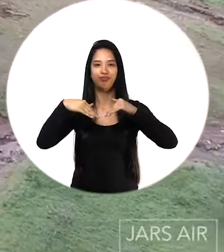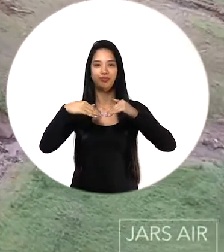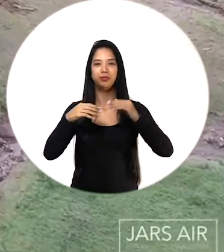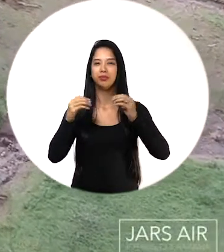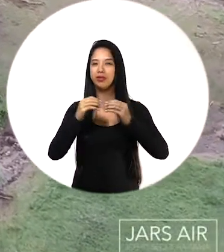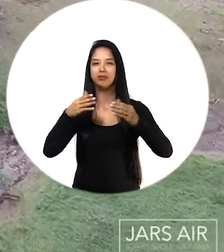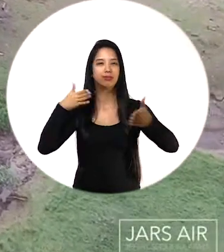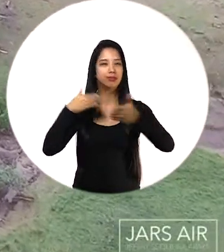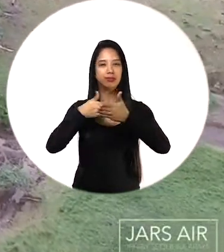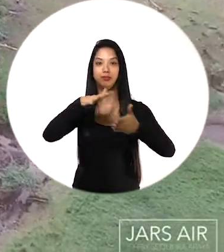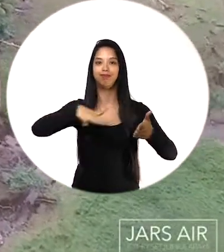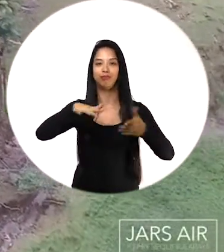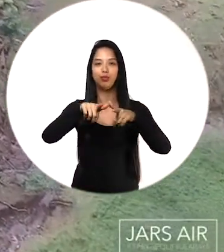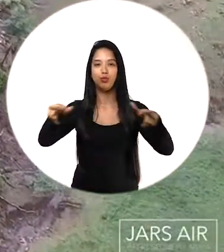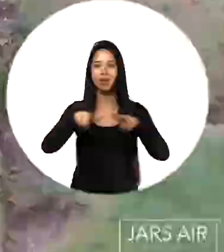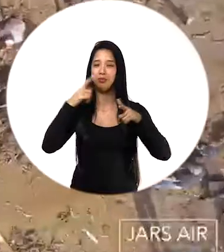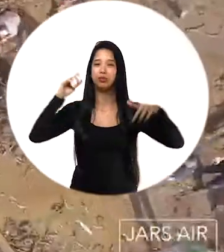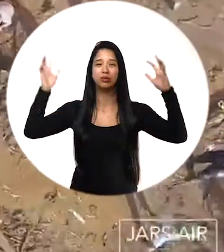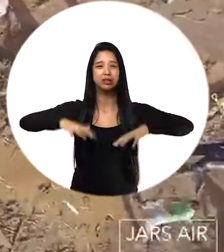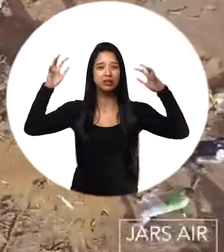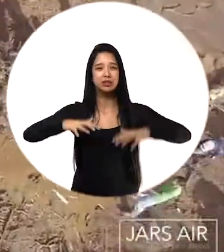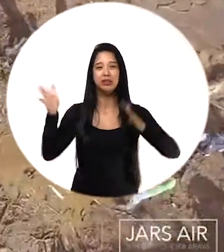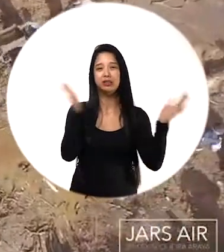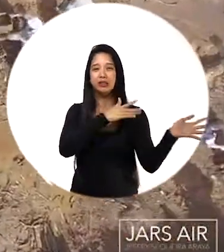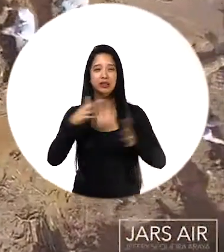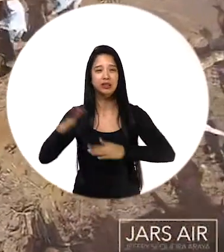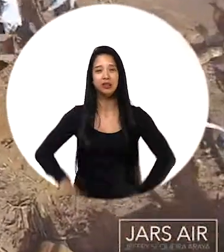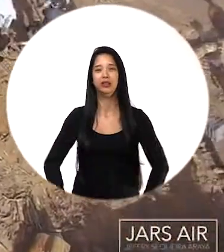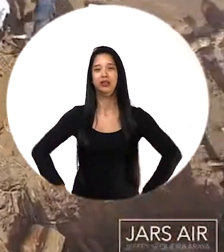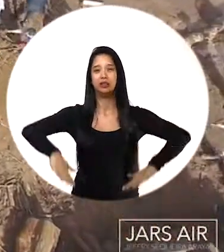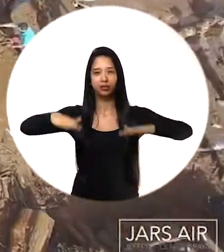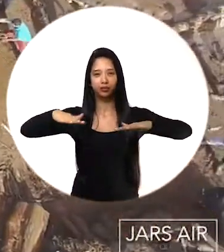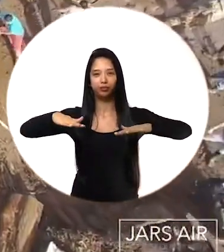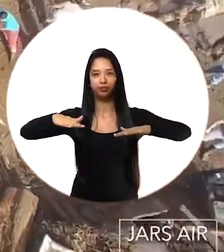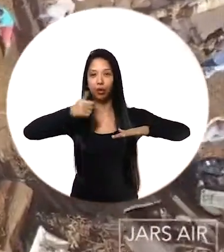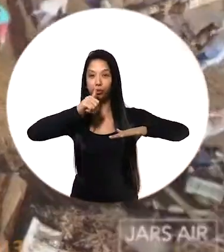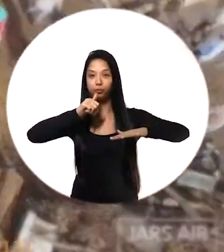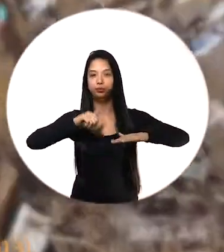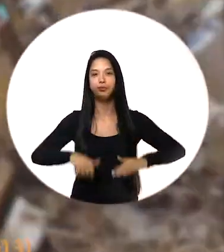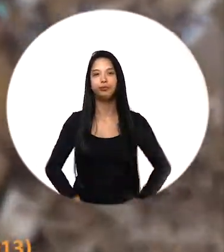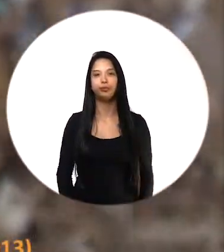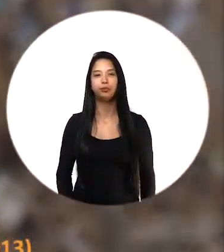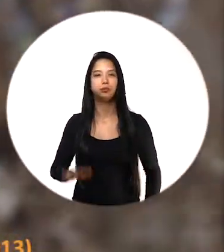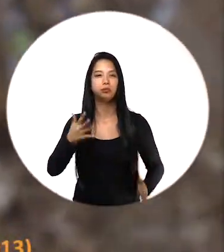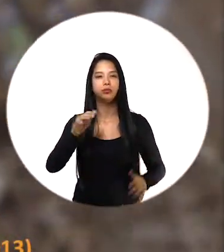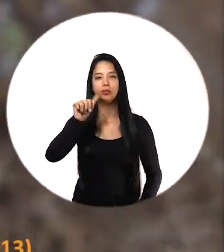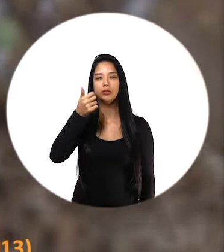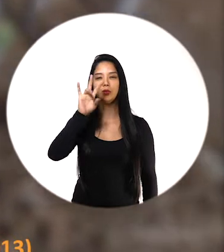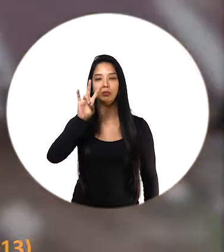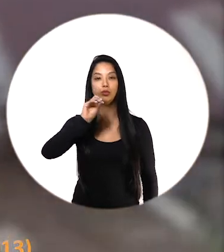de los cantones más afectados. Se reportaron fuertes lluvias, vientos e inundaciones. Cerca